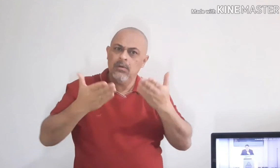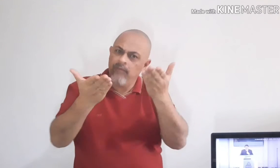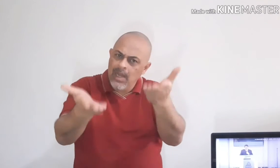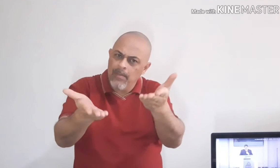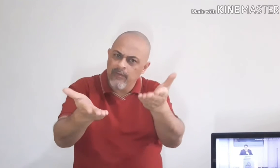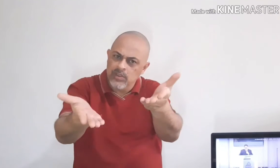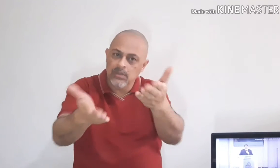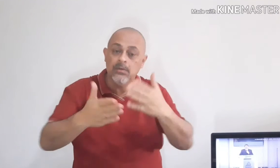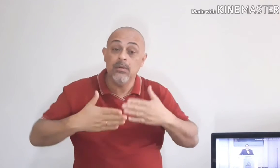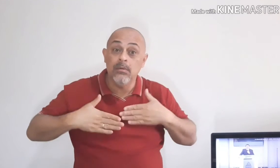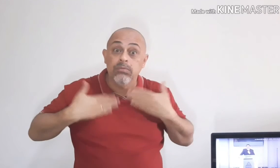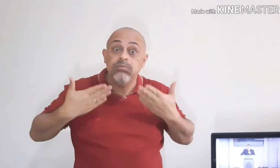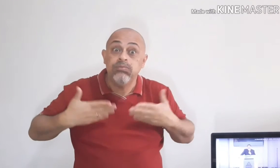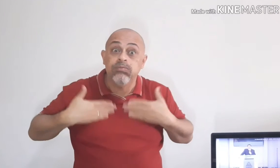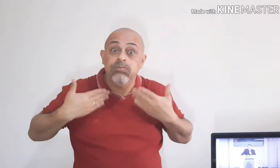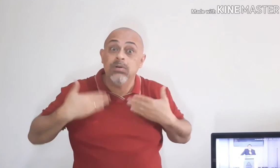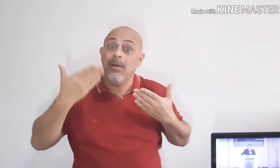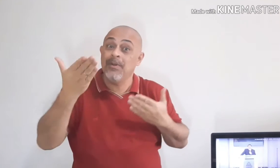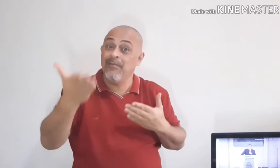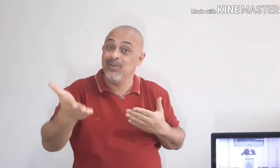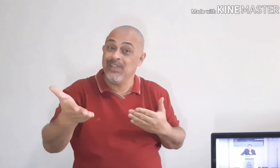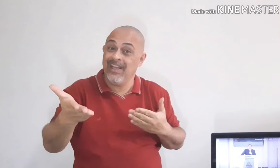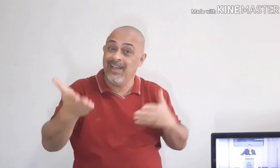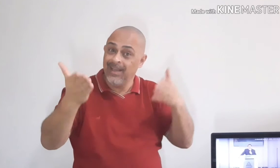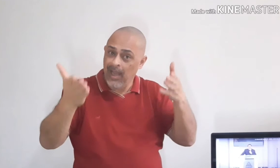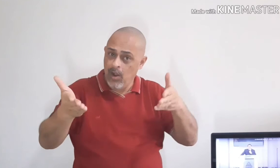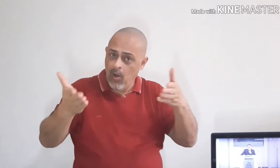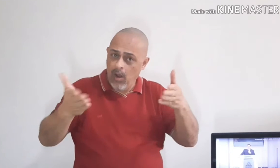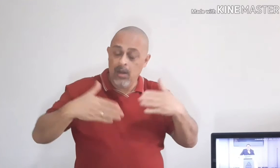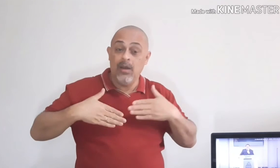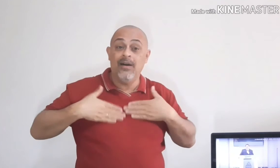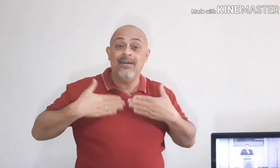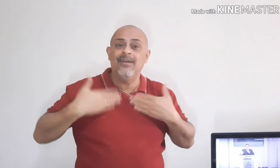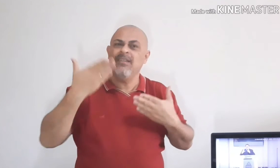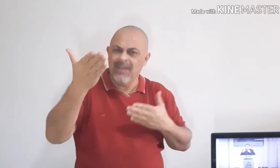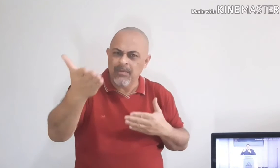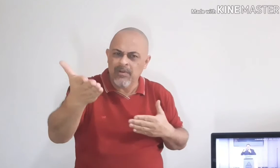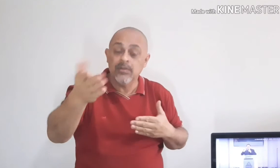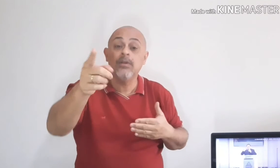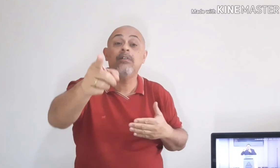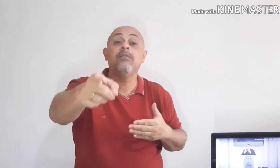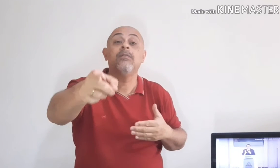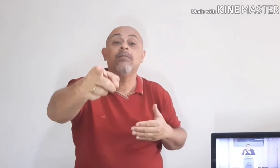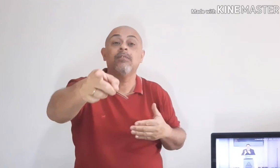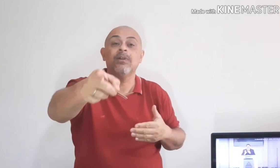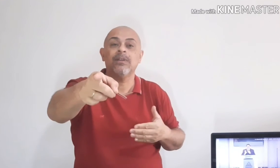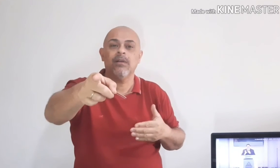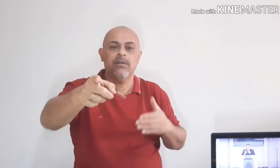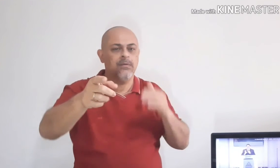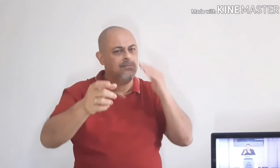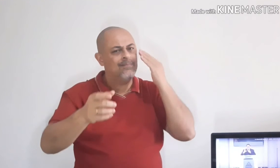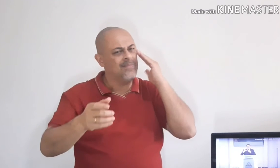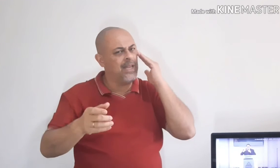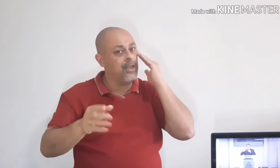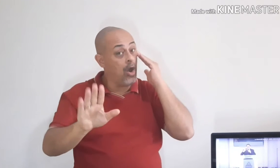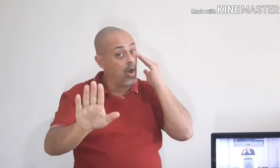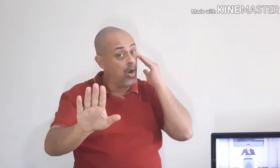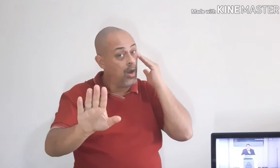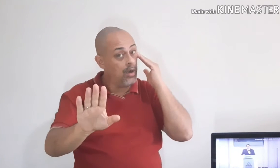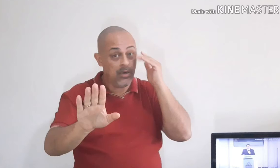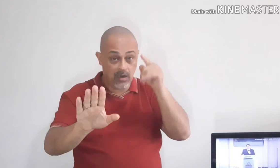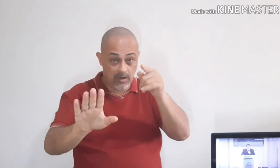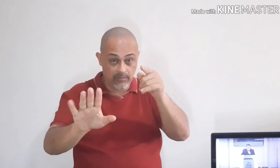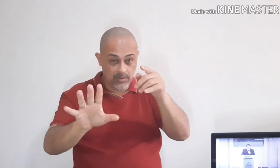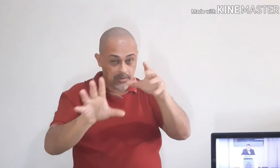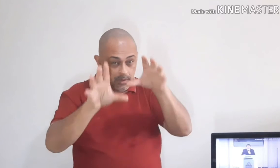coração nesta manhã, para que você entenda e se